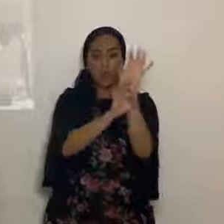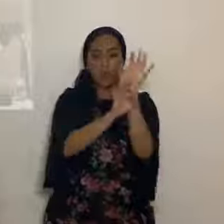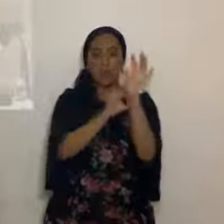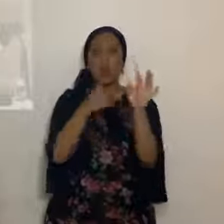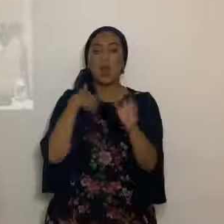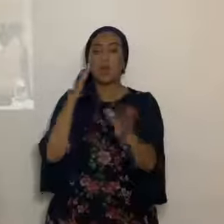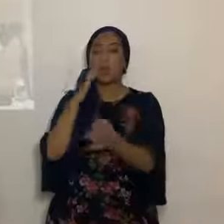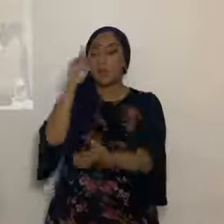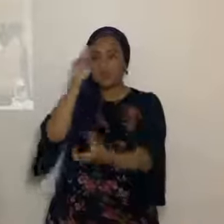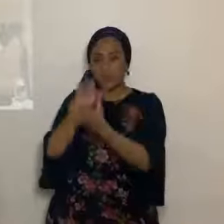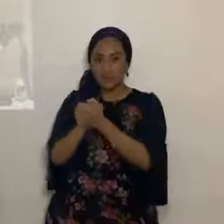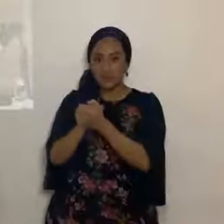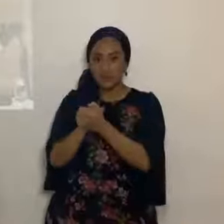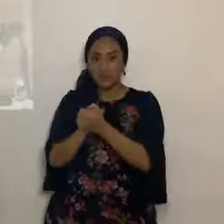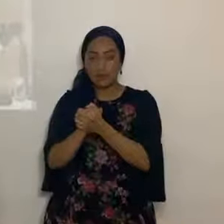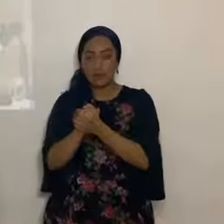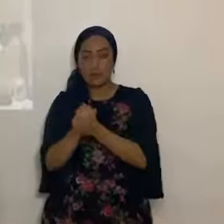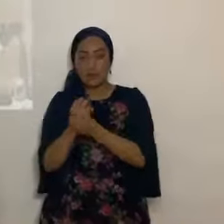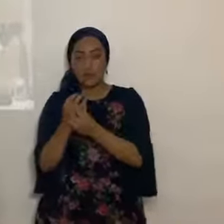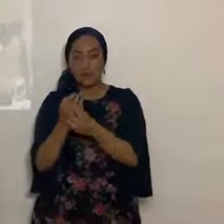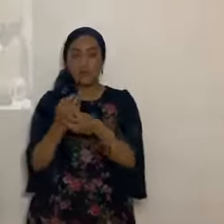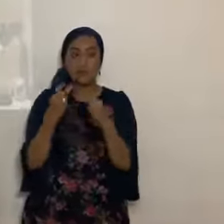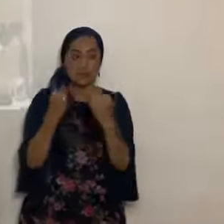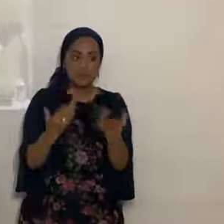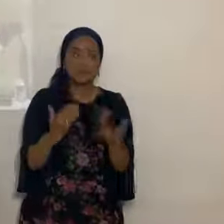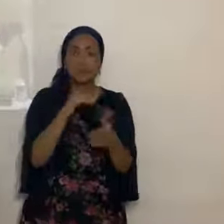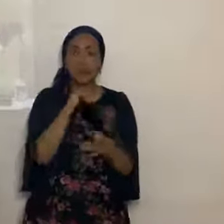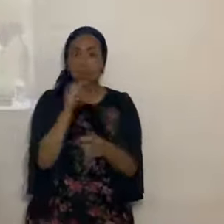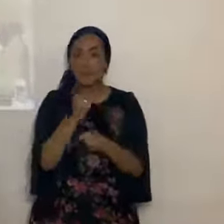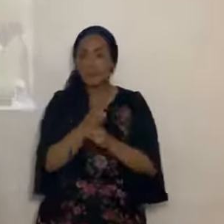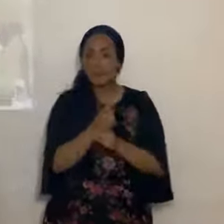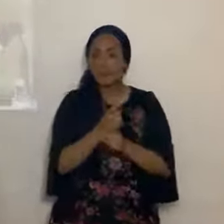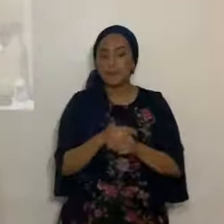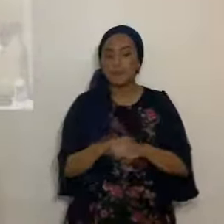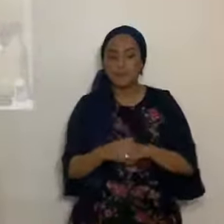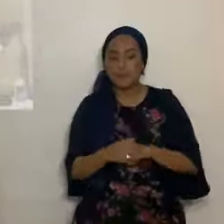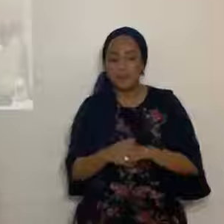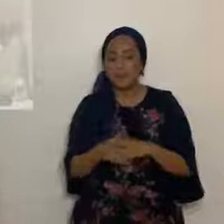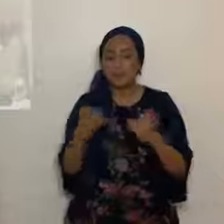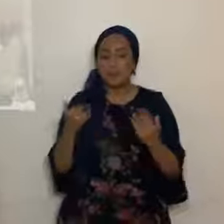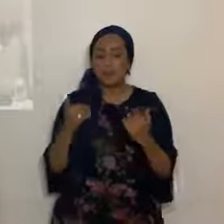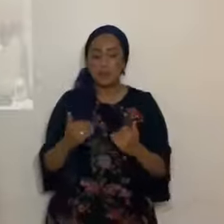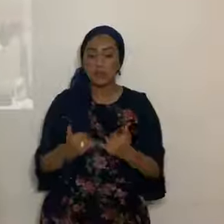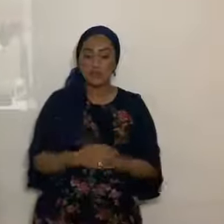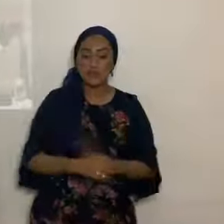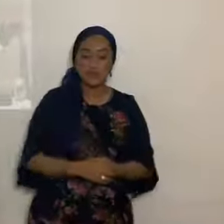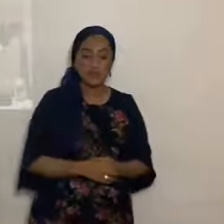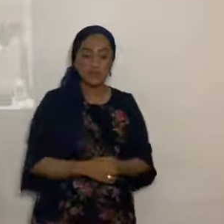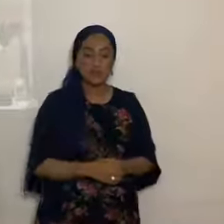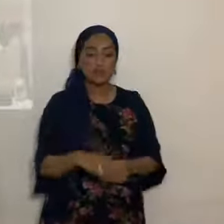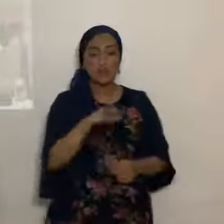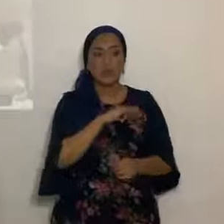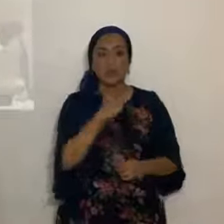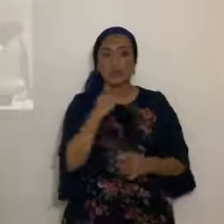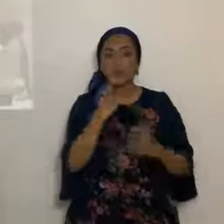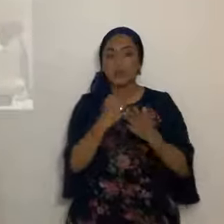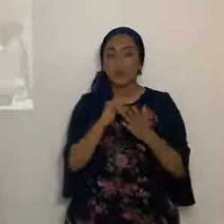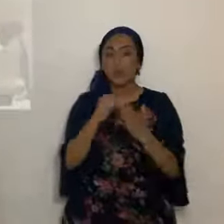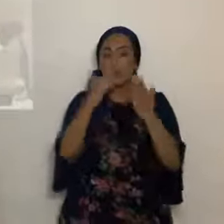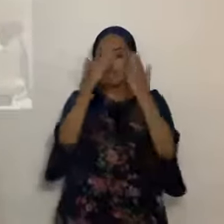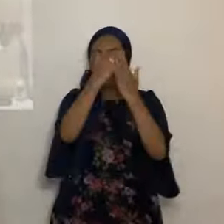creeré. Entonces estaba actuando de una manera que no era correcta. Ahora, yo dije que uno de los